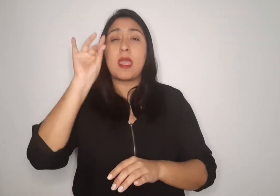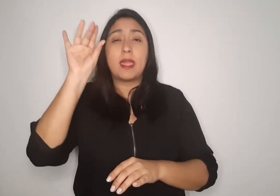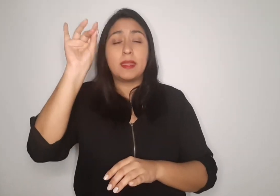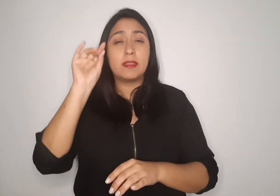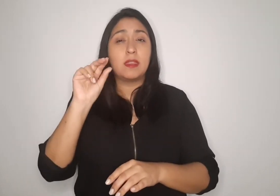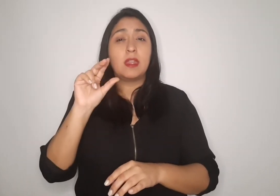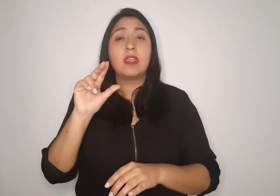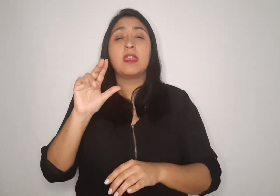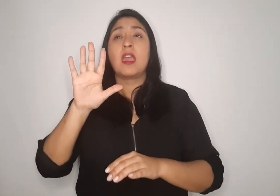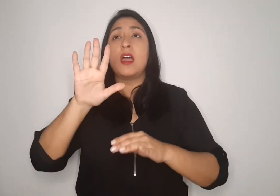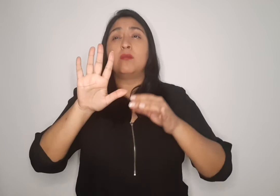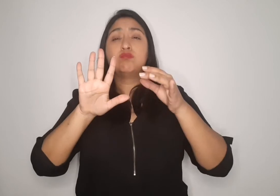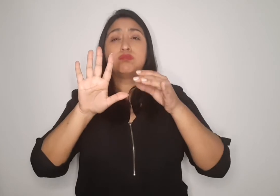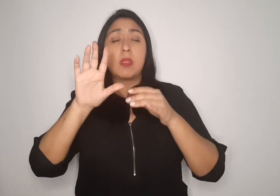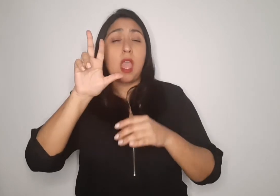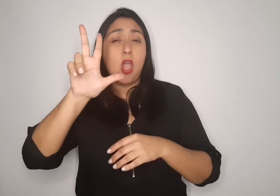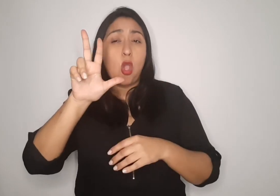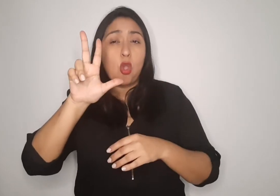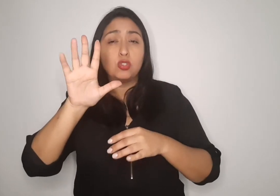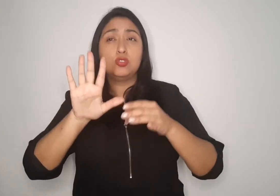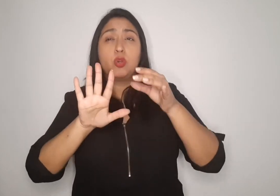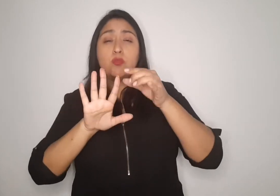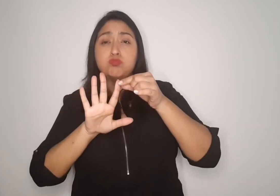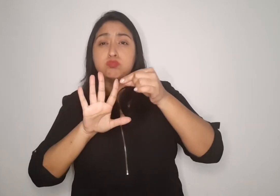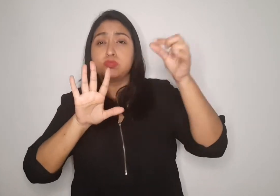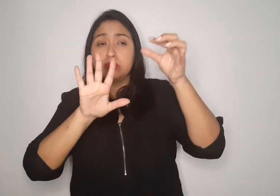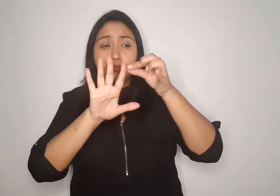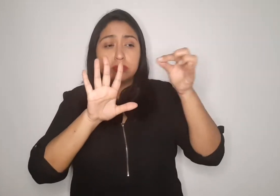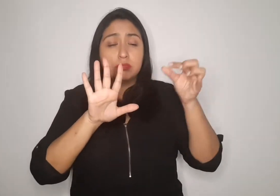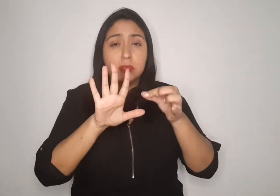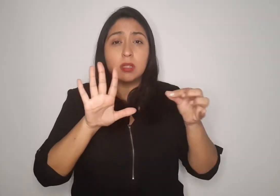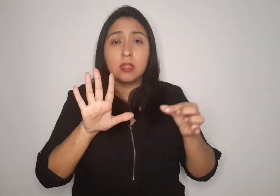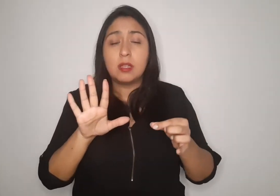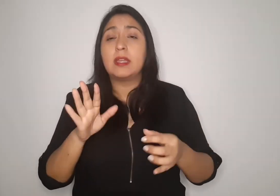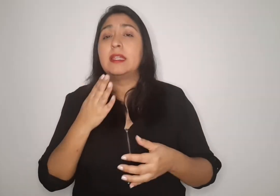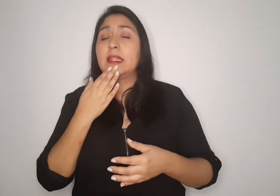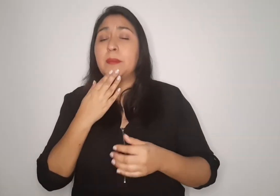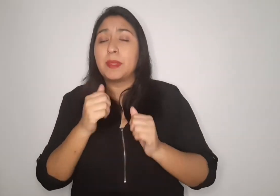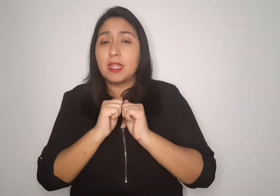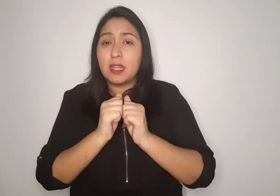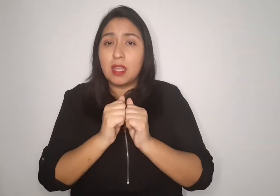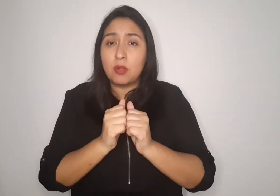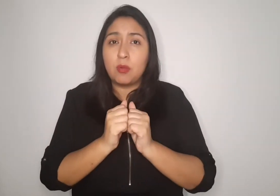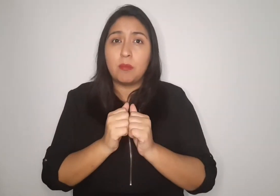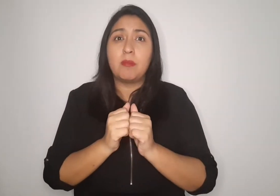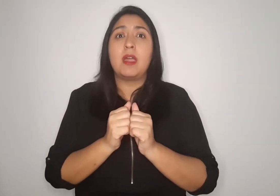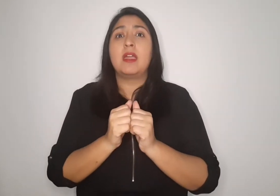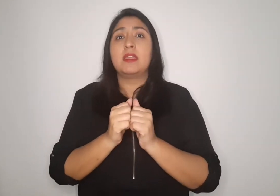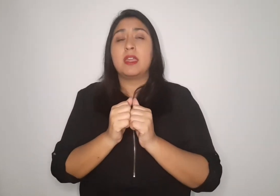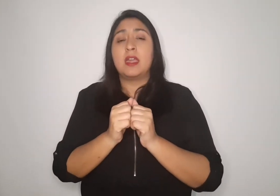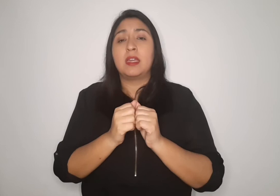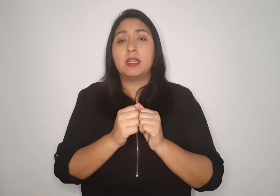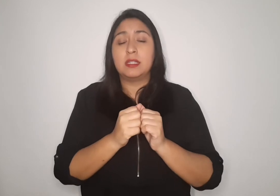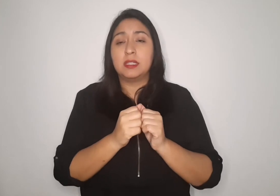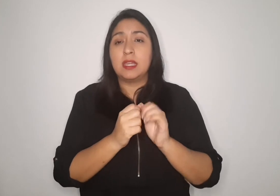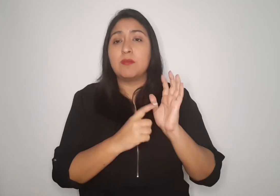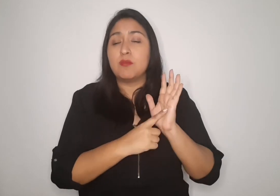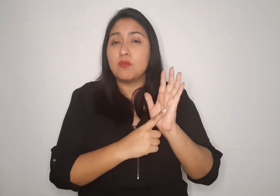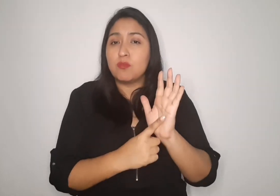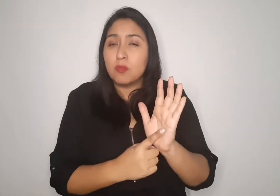puntas, que acompaña a Huenupelón también la exhibición, ¿ya? Que su reflejo en la tierra, por lo demás, es la flor del canelo, los pétalos de la